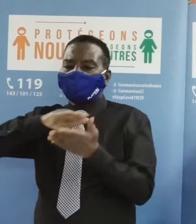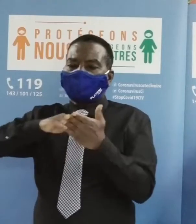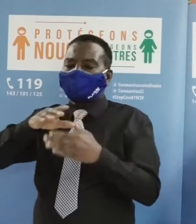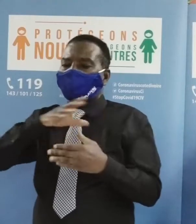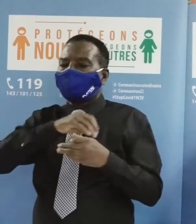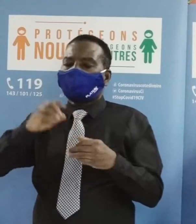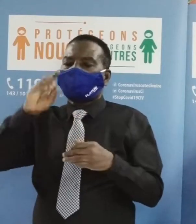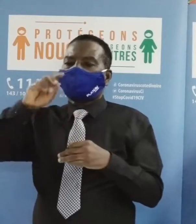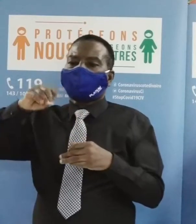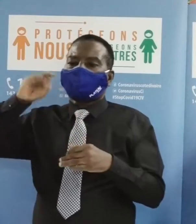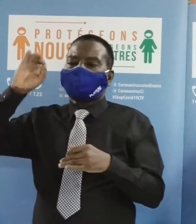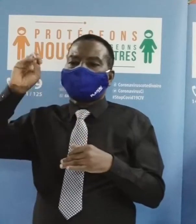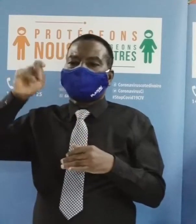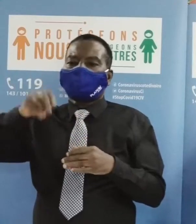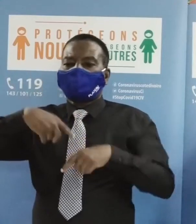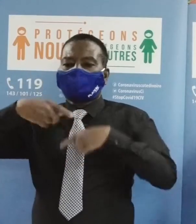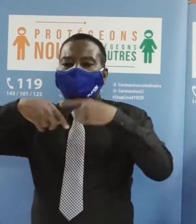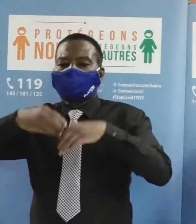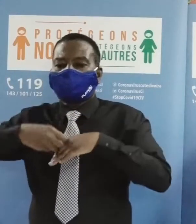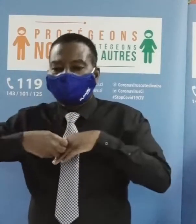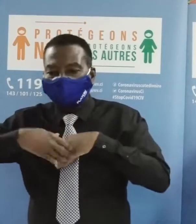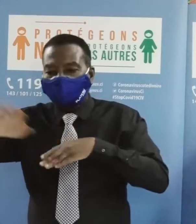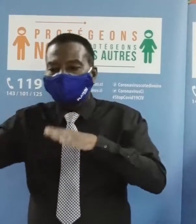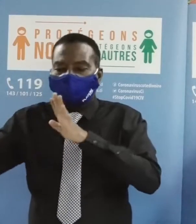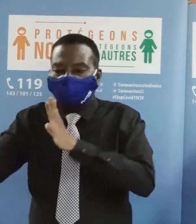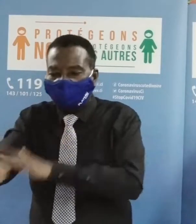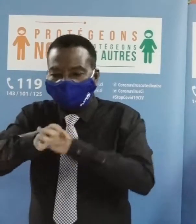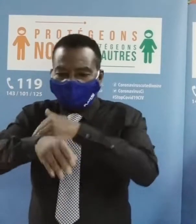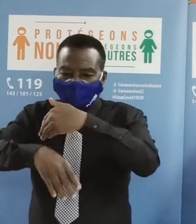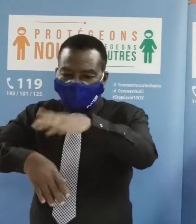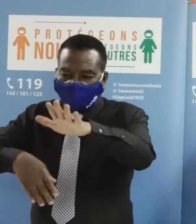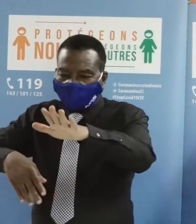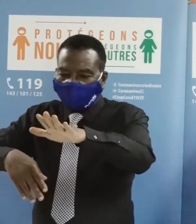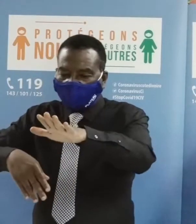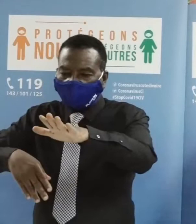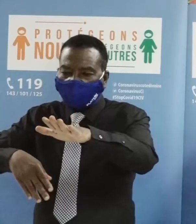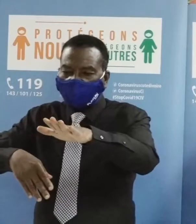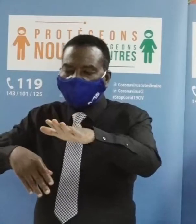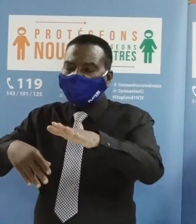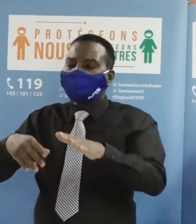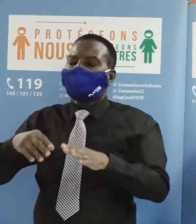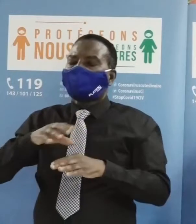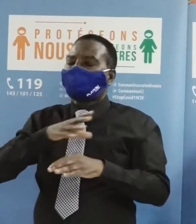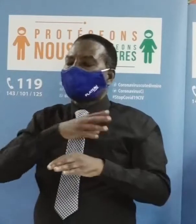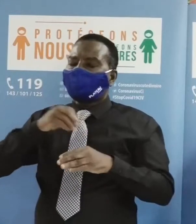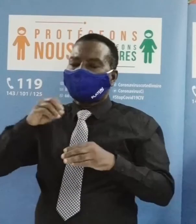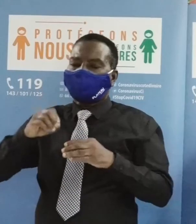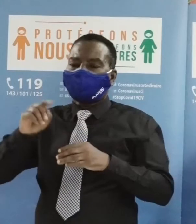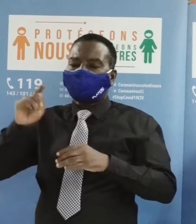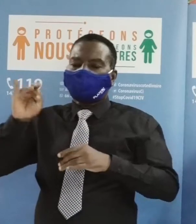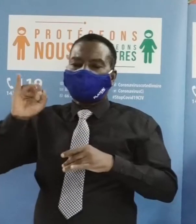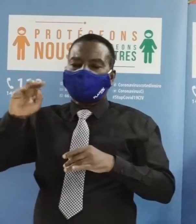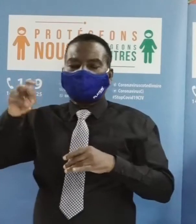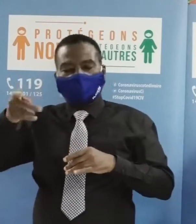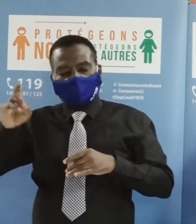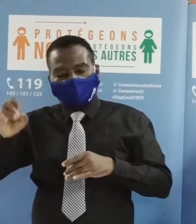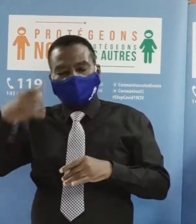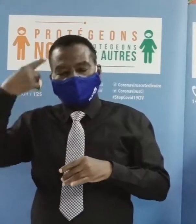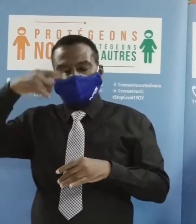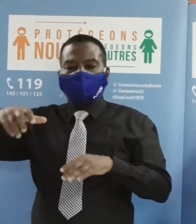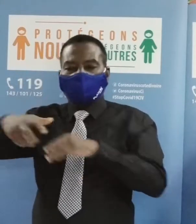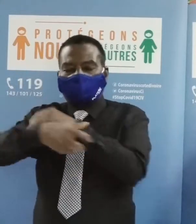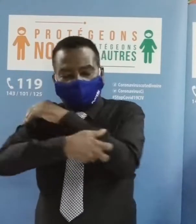reconduits dans leurs pays de provenance par le poste frontière de new delhi pour